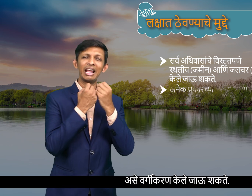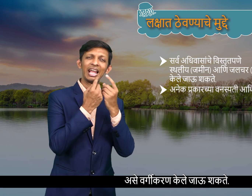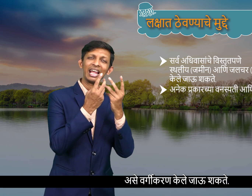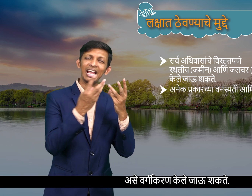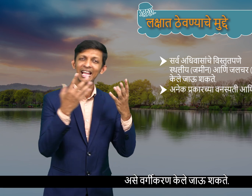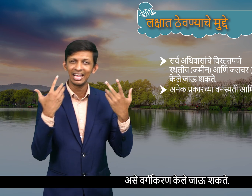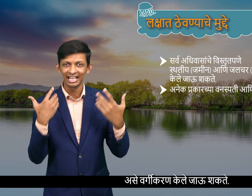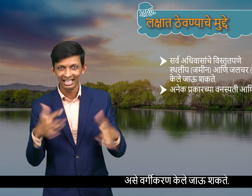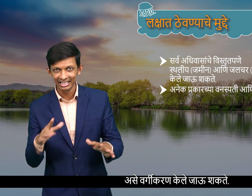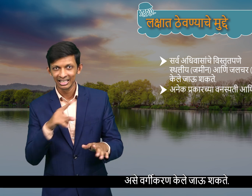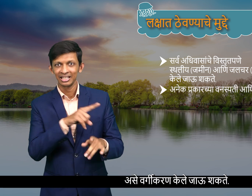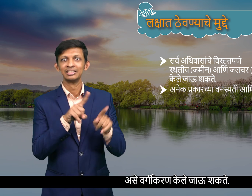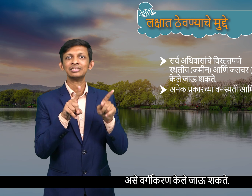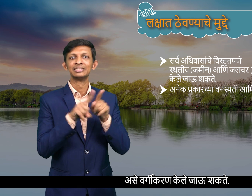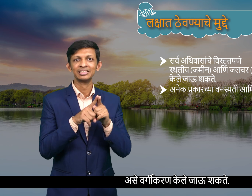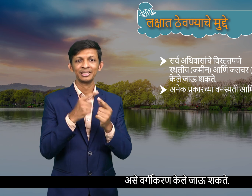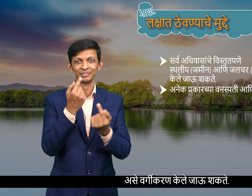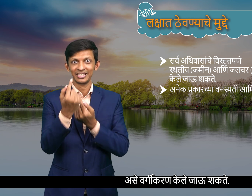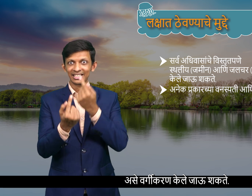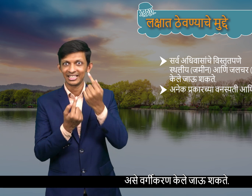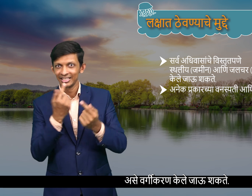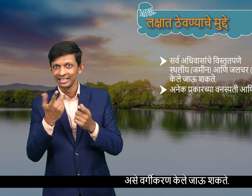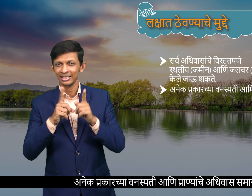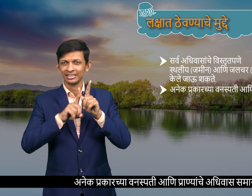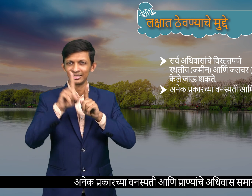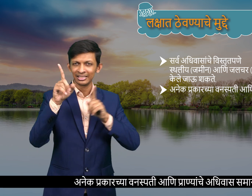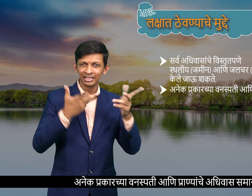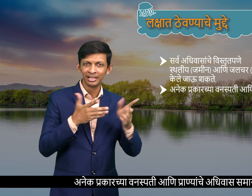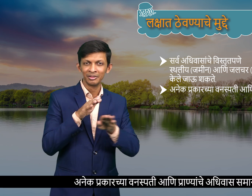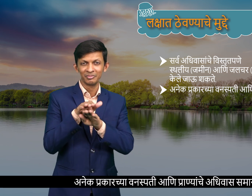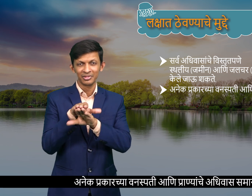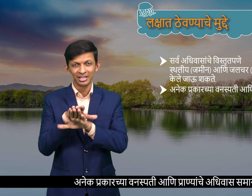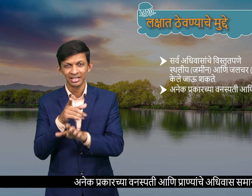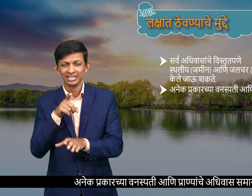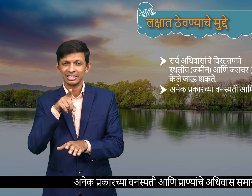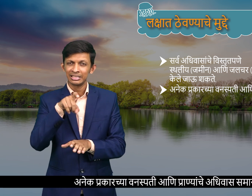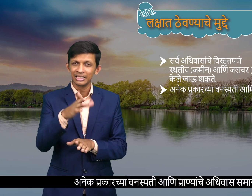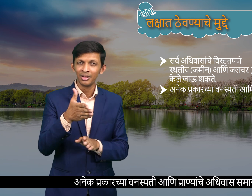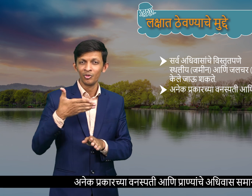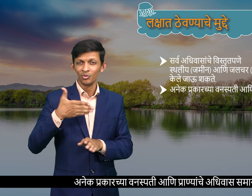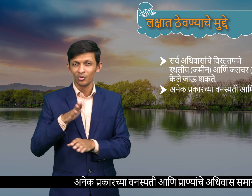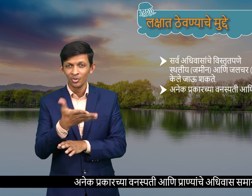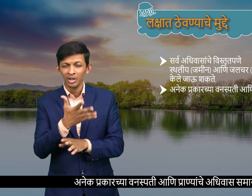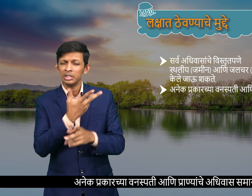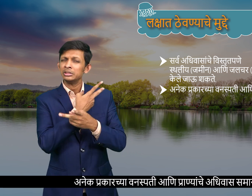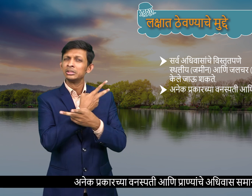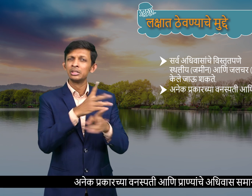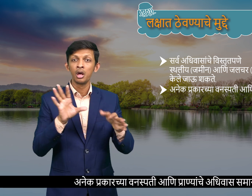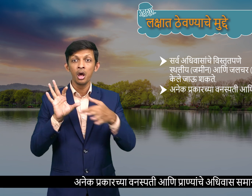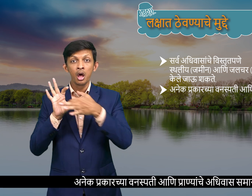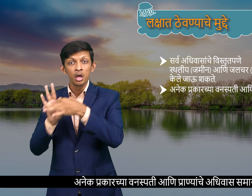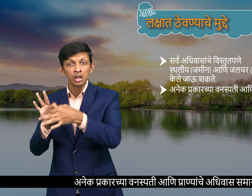असे वर्गीकरण केले जाऊ शकते. अनेक प्रकारच्या वनस्पती आणि प्राण्यांचे अधिवास समान आहेत.